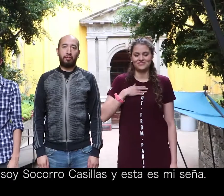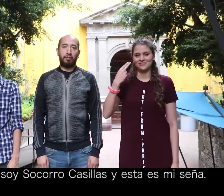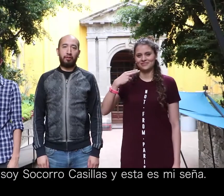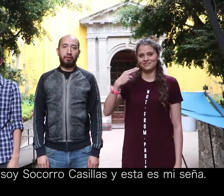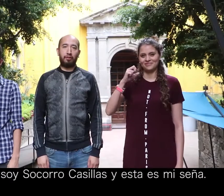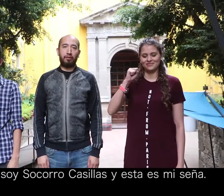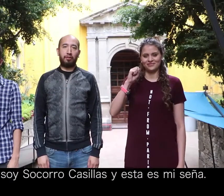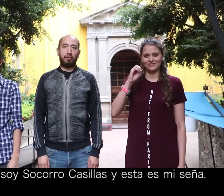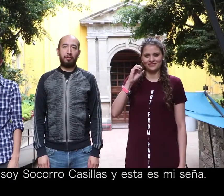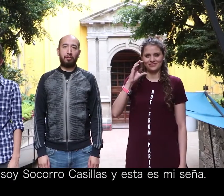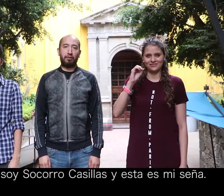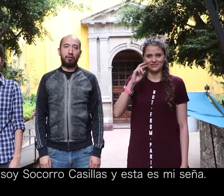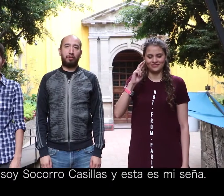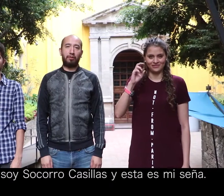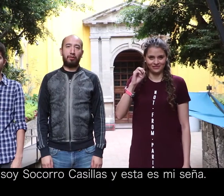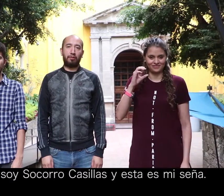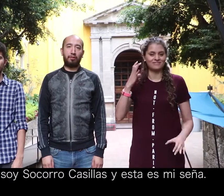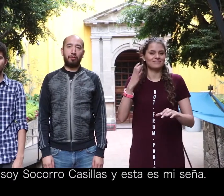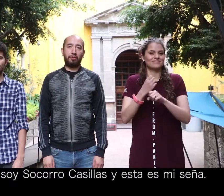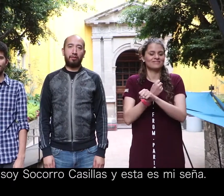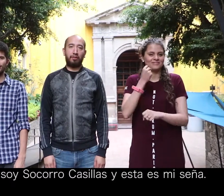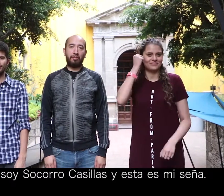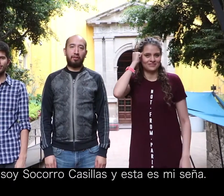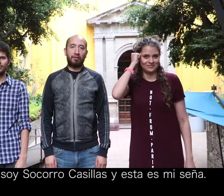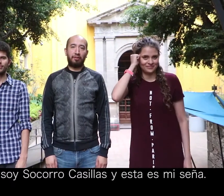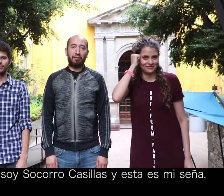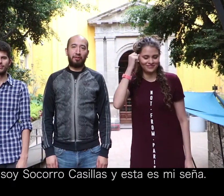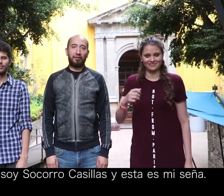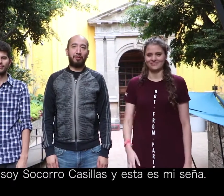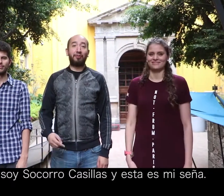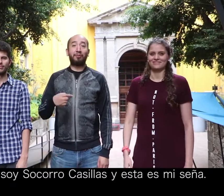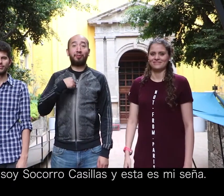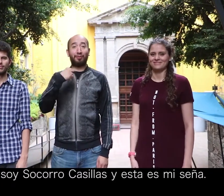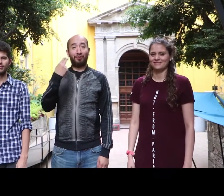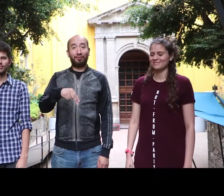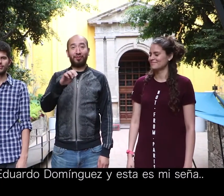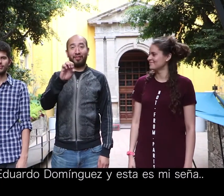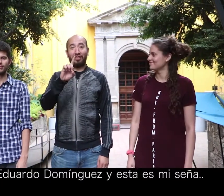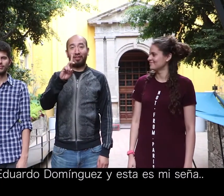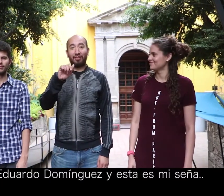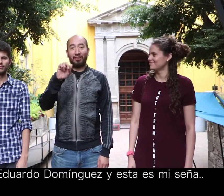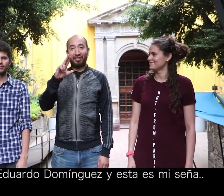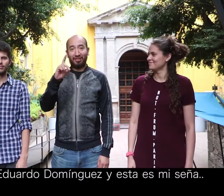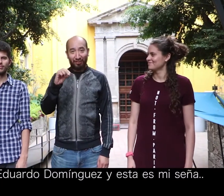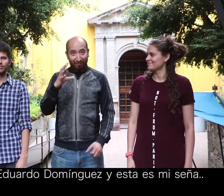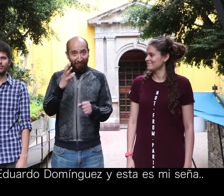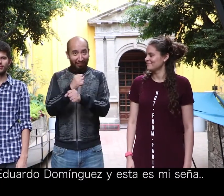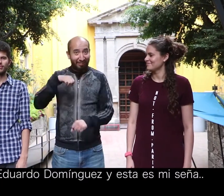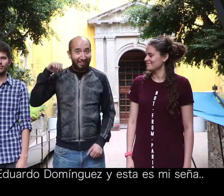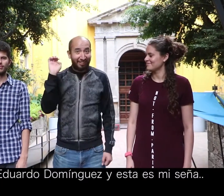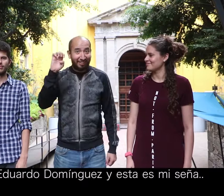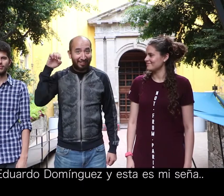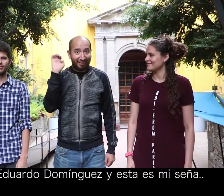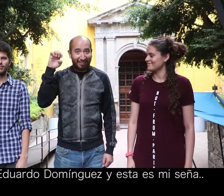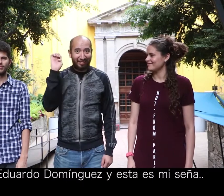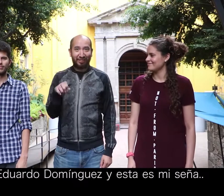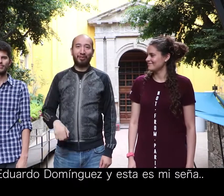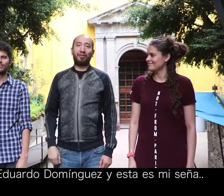Hola. Yo soy Socorro Casillas y esta es mi seña. Yo soy Eduardo Domínguez y esta es mi seña.